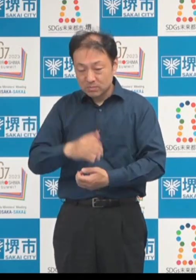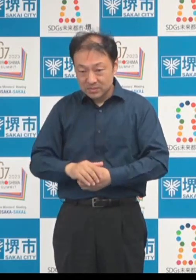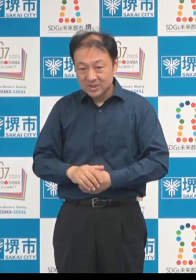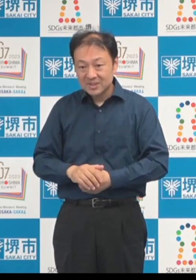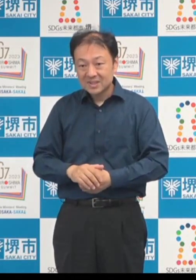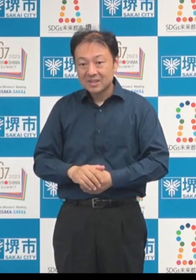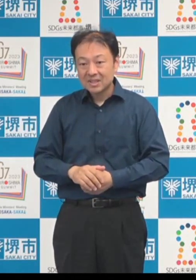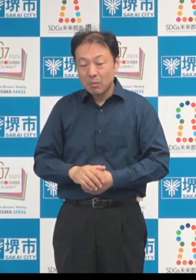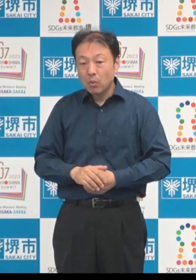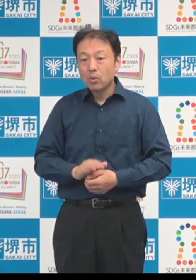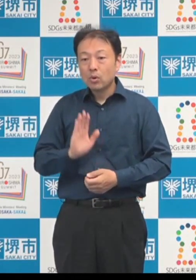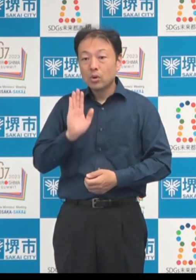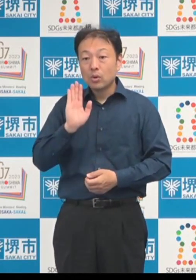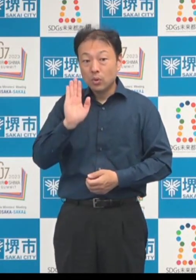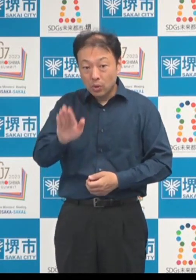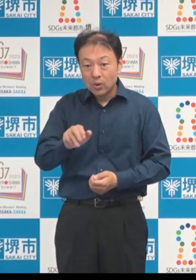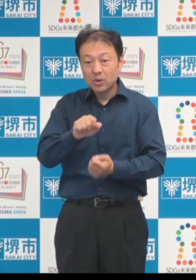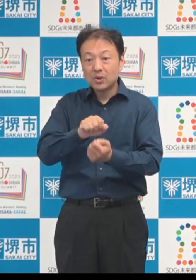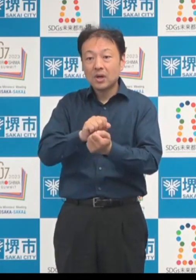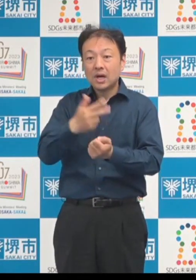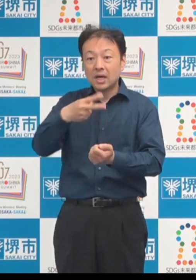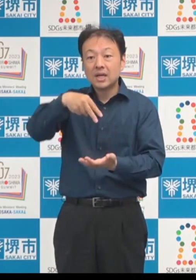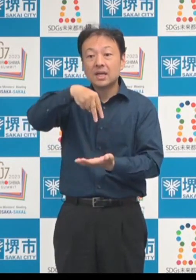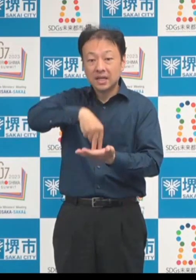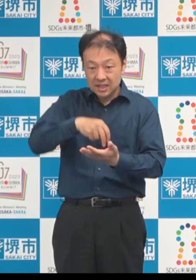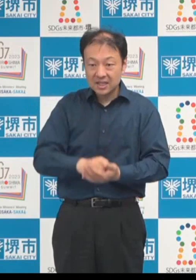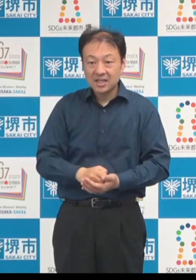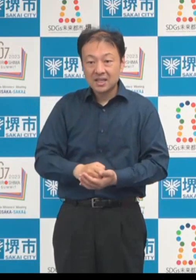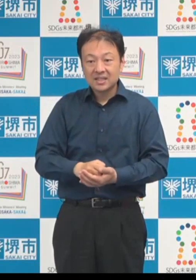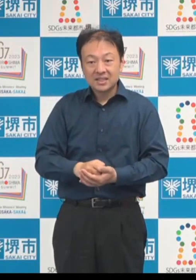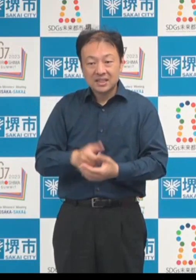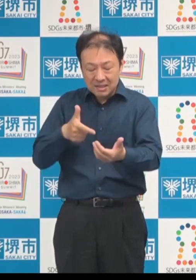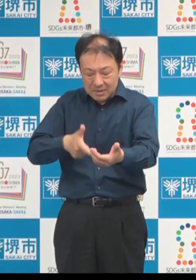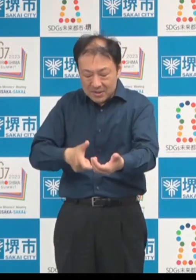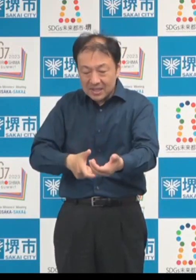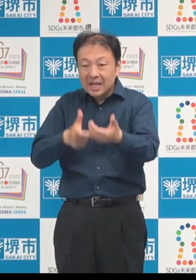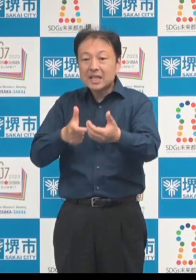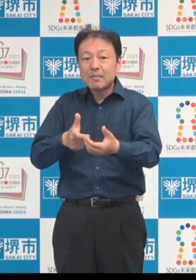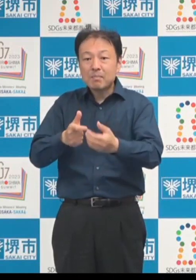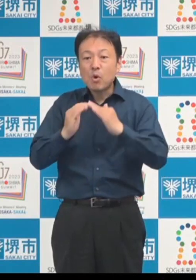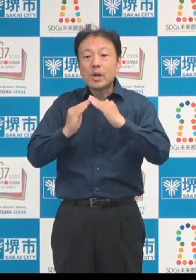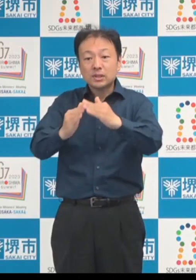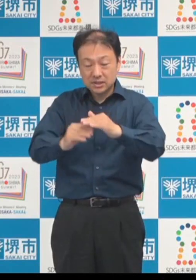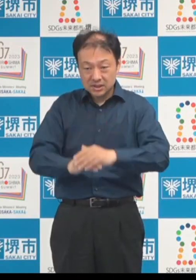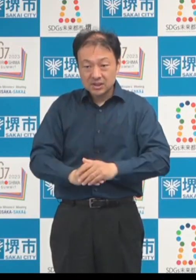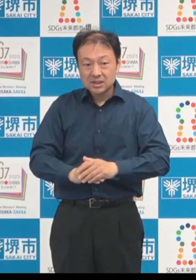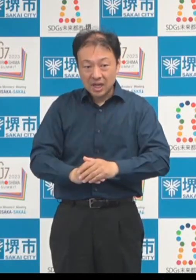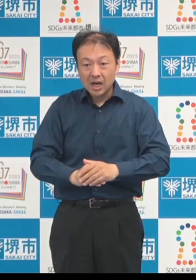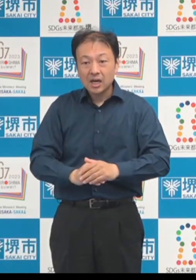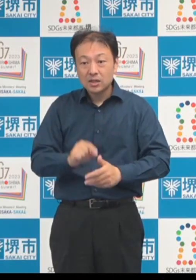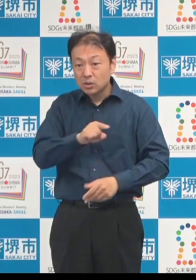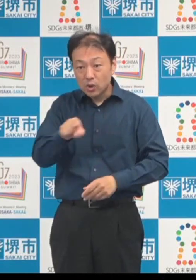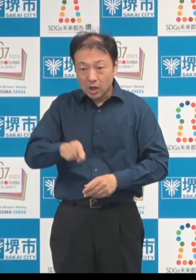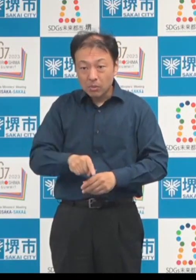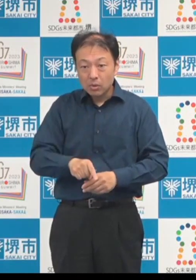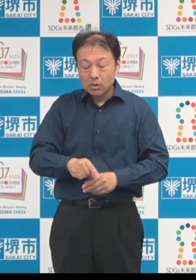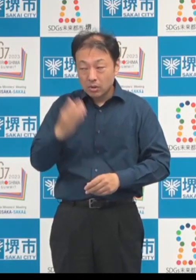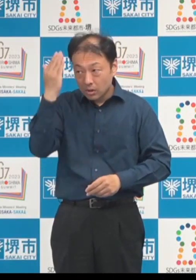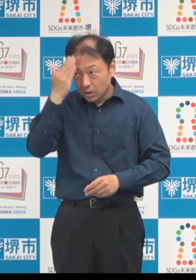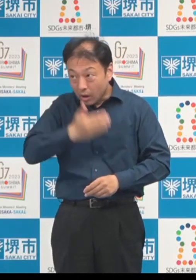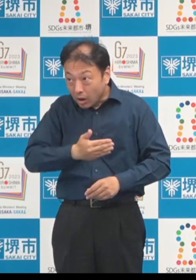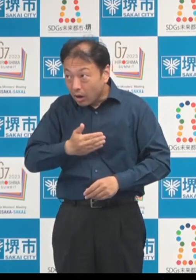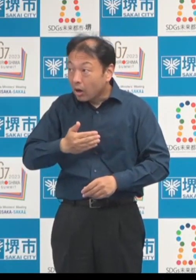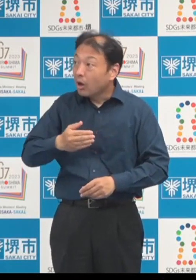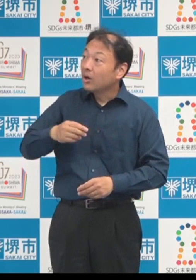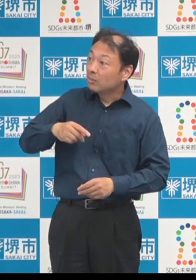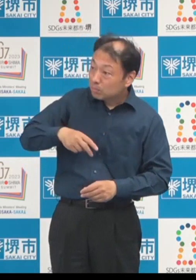としてこれからの鉄砲の屋敷もそうですけれども、そのフラッと足を運ばせるための告知というかです